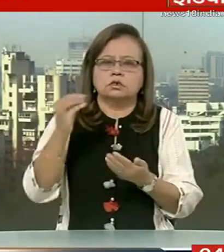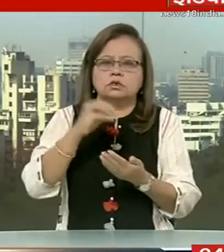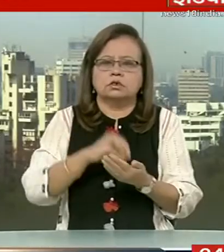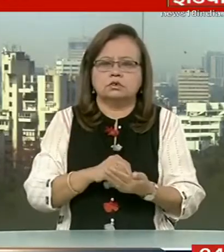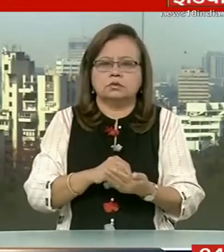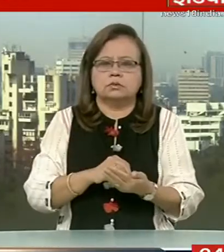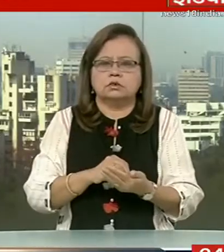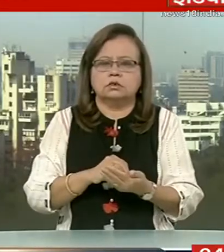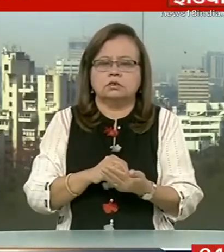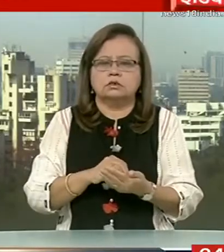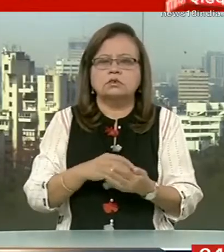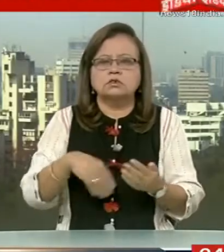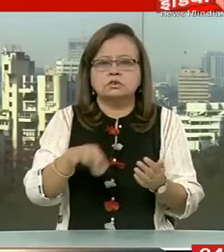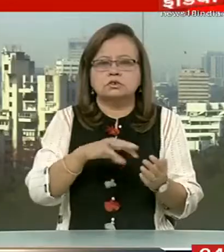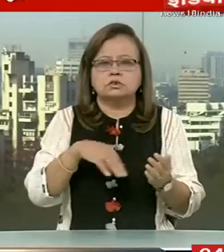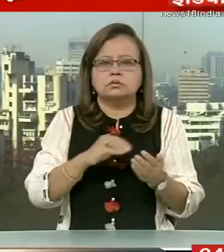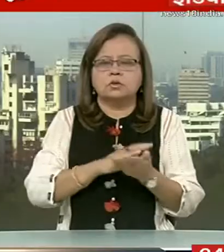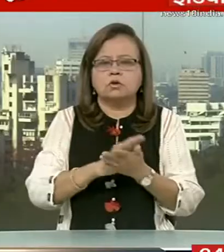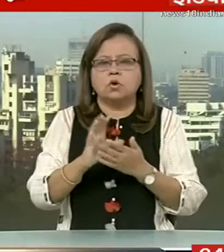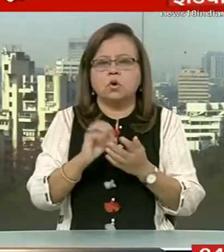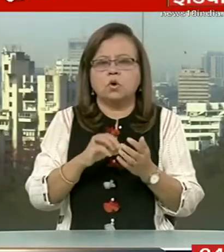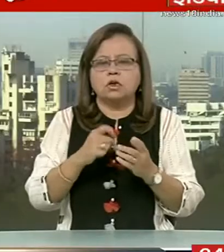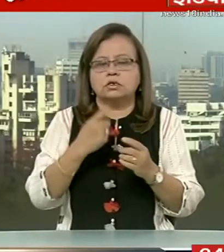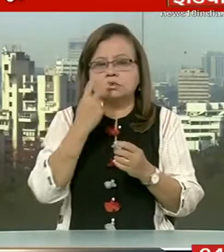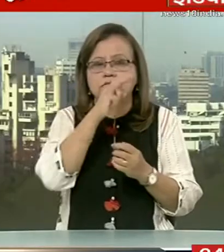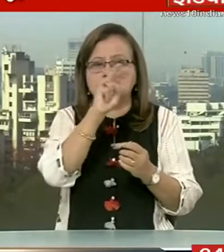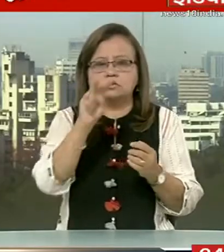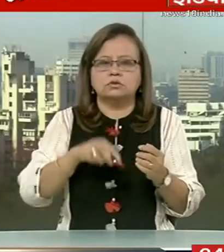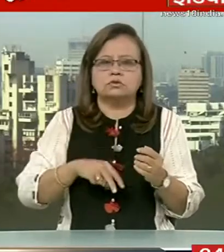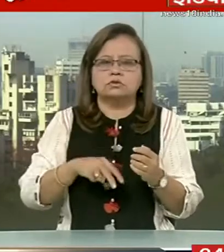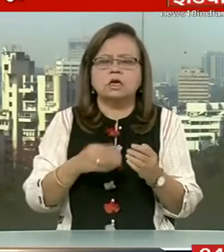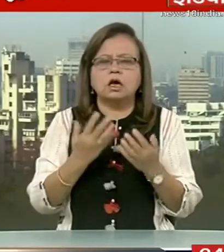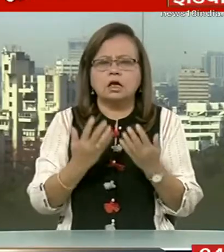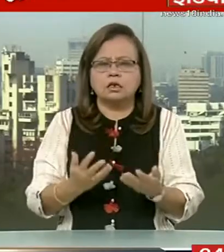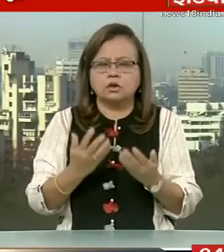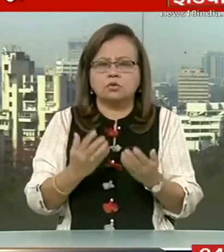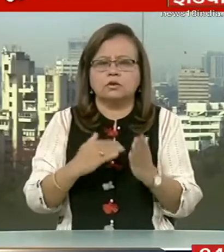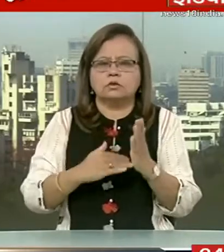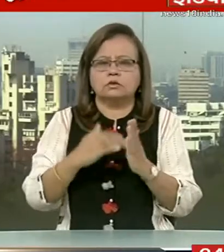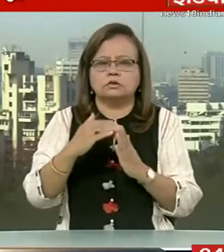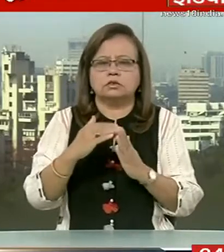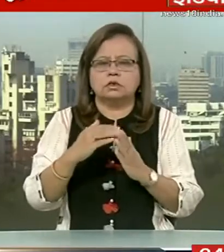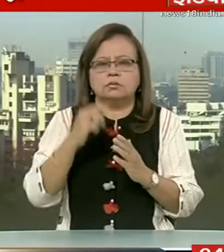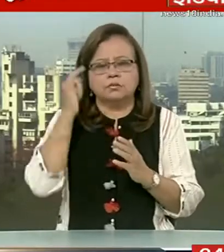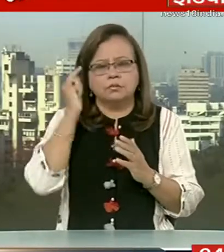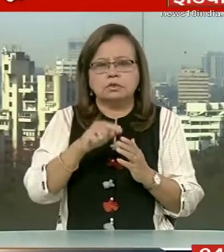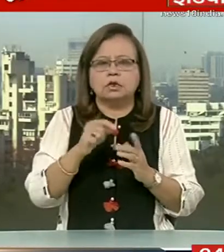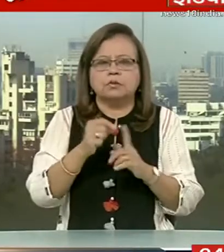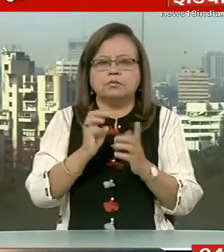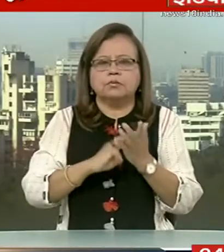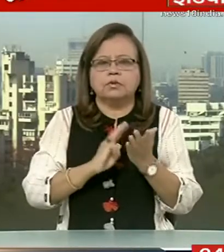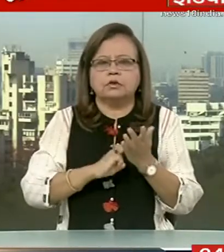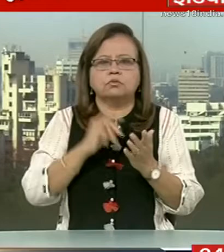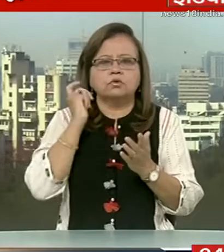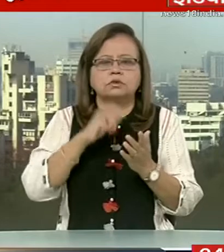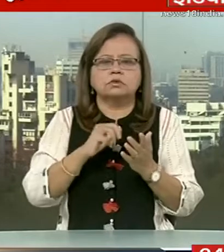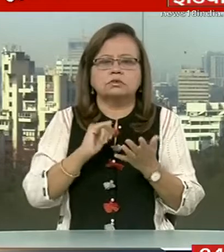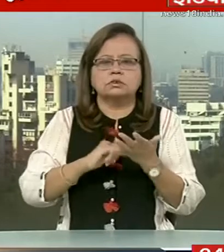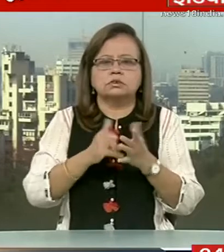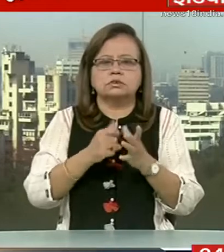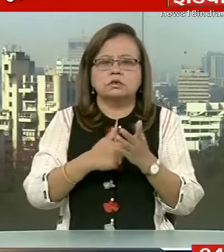जैसी परियोजना क्षेत्र स्थित टूरिज्म स्थल के रूप में विकसित करने के मकसद से प्रधानमंत्री